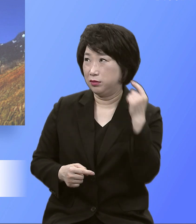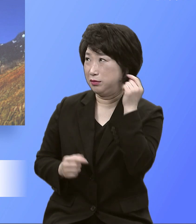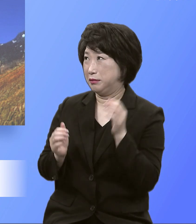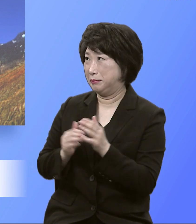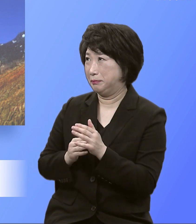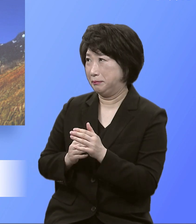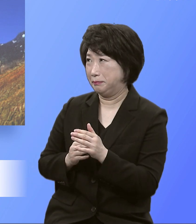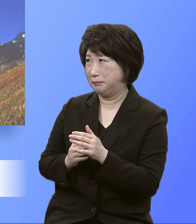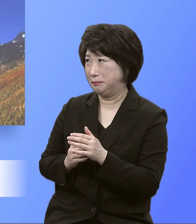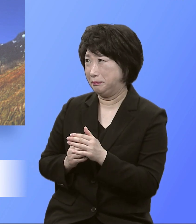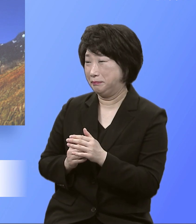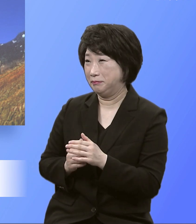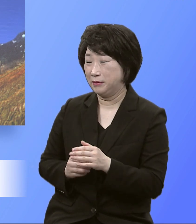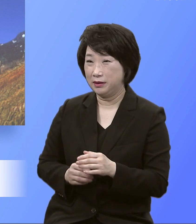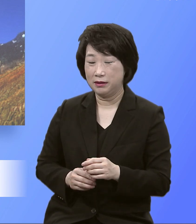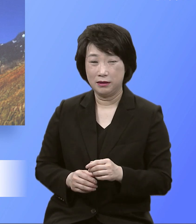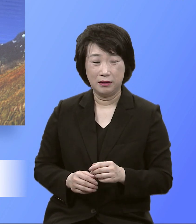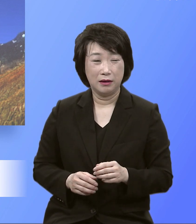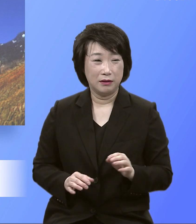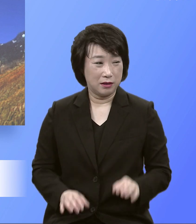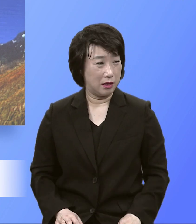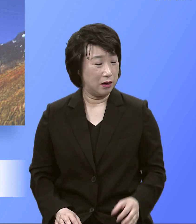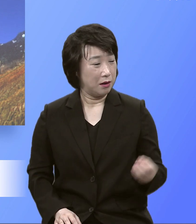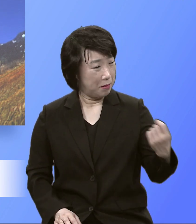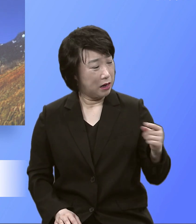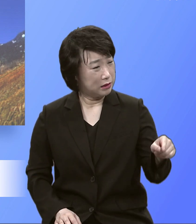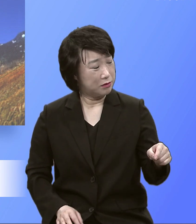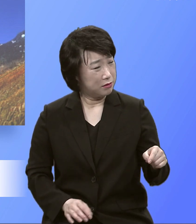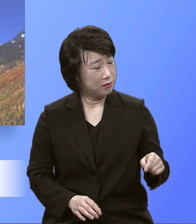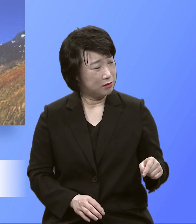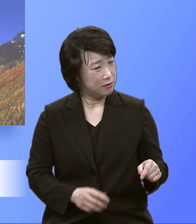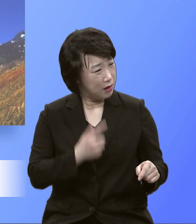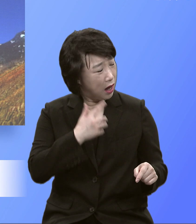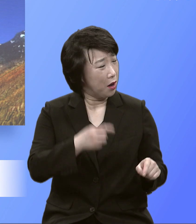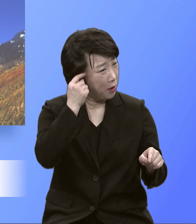들었는데요. 말이 왜 그래? 말이 왜 그래?